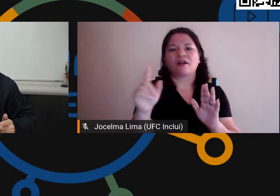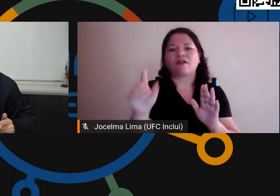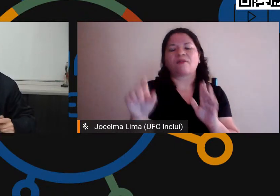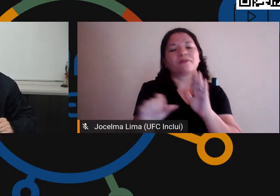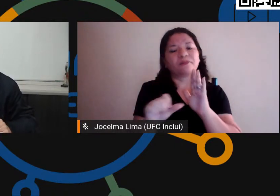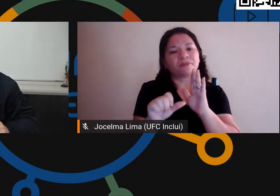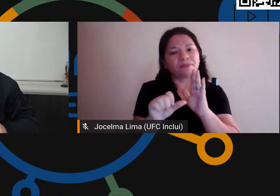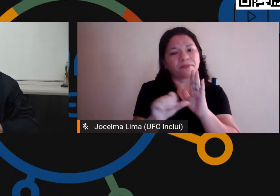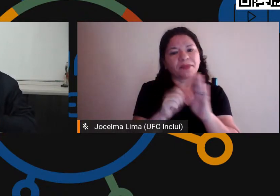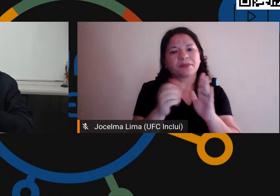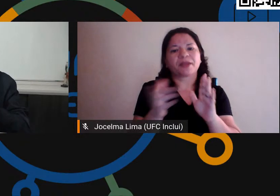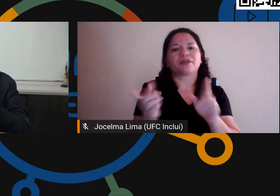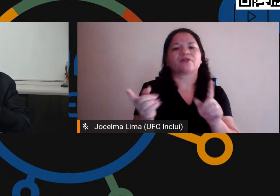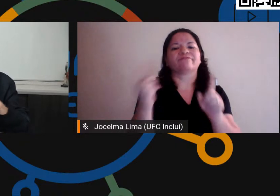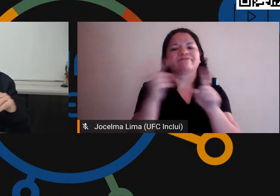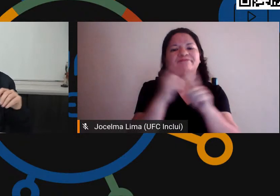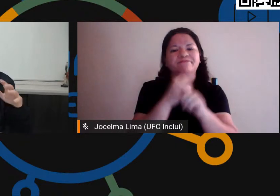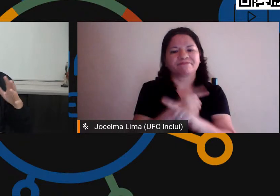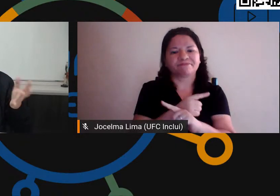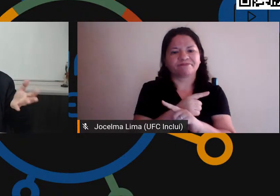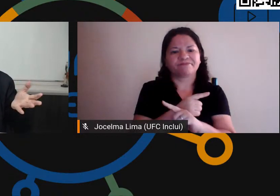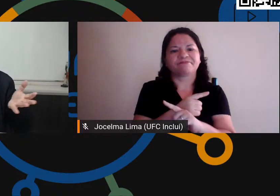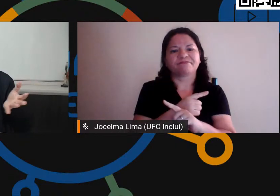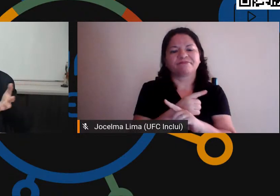longo, tá?